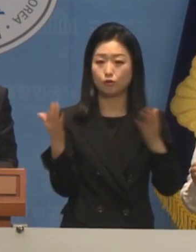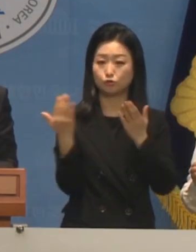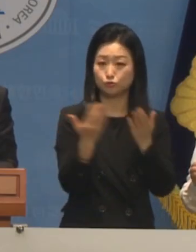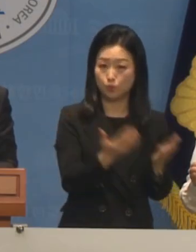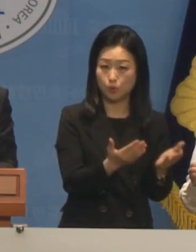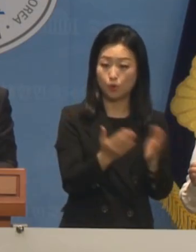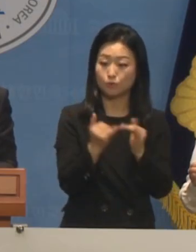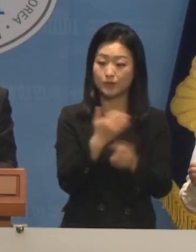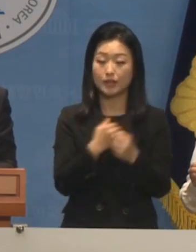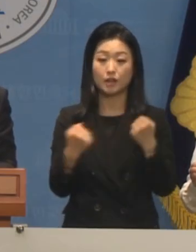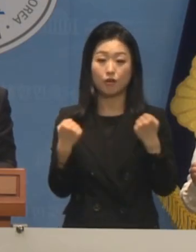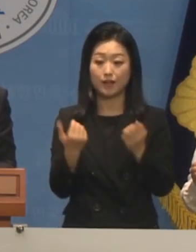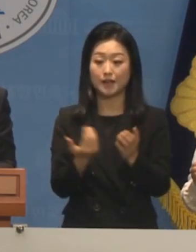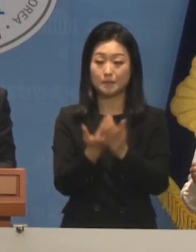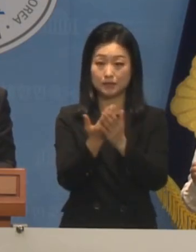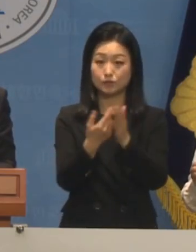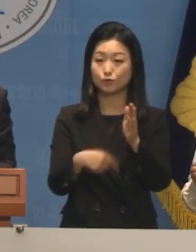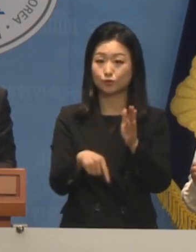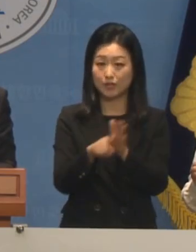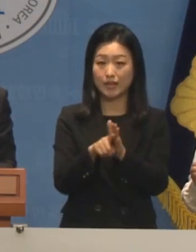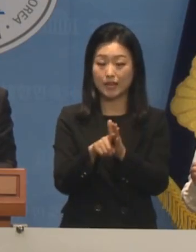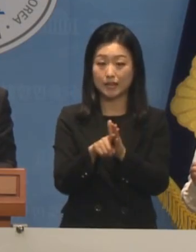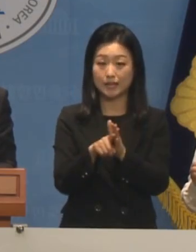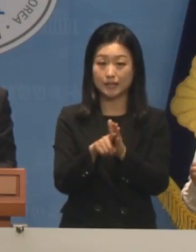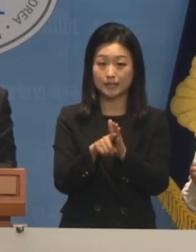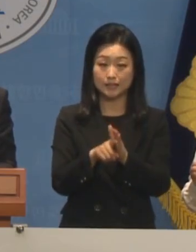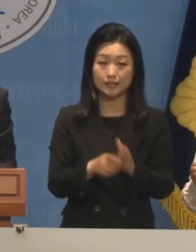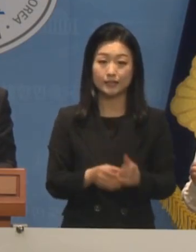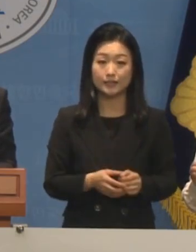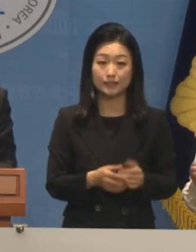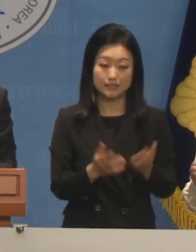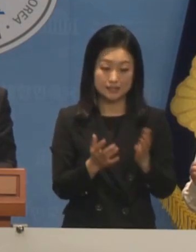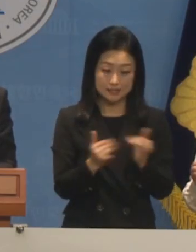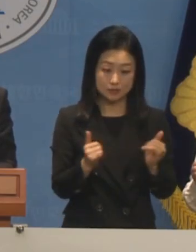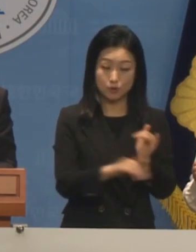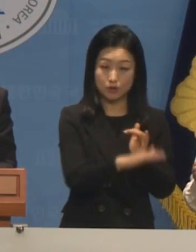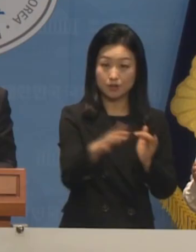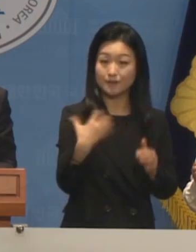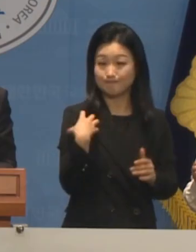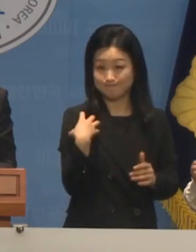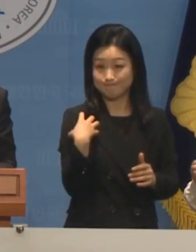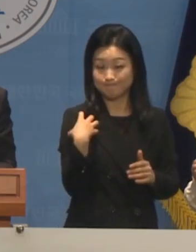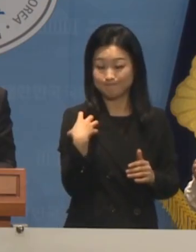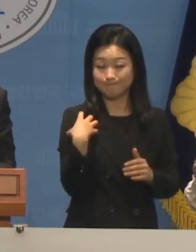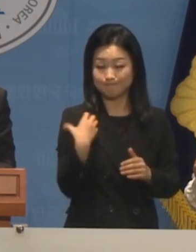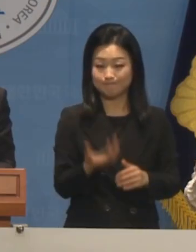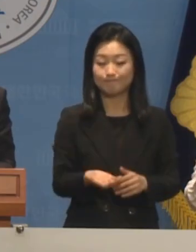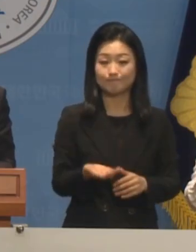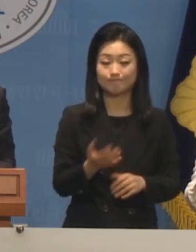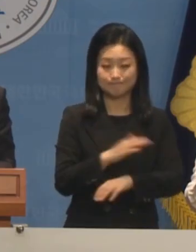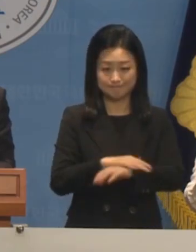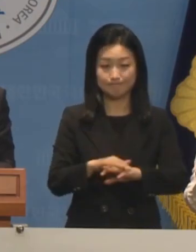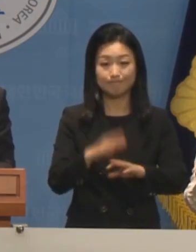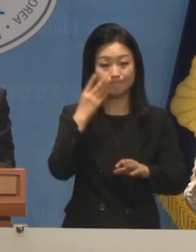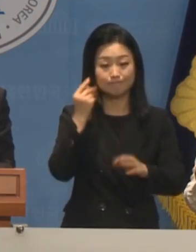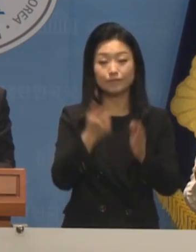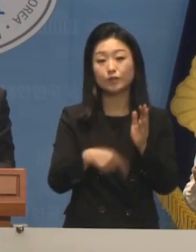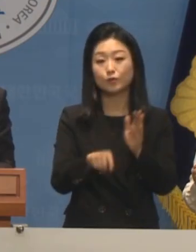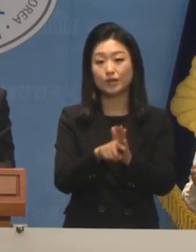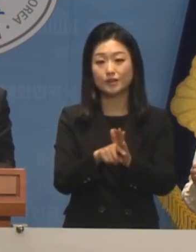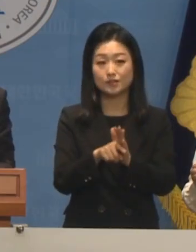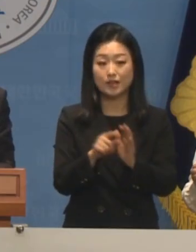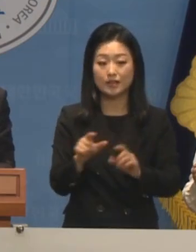국민 건강 증진을 도모하는의 보건 의료직이라는 소명과 자부심을 고하기 위해서 최소한의